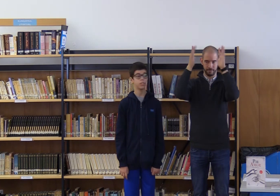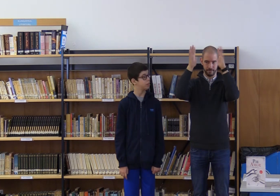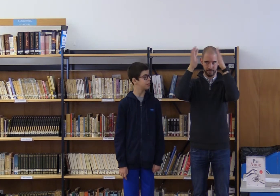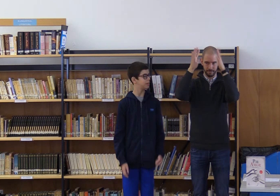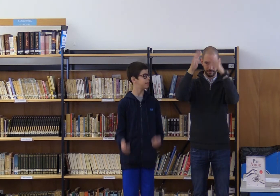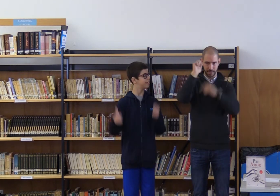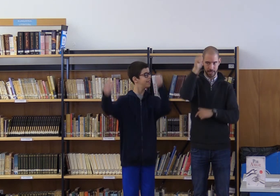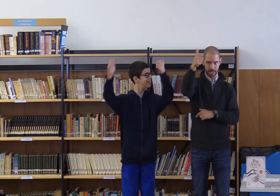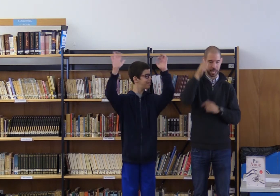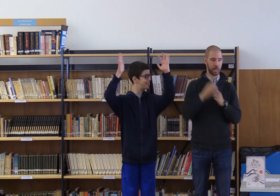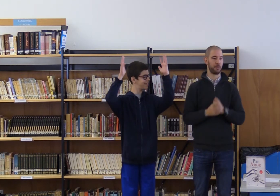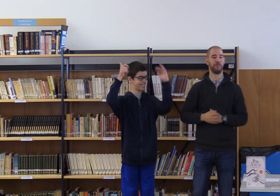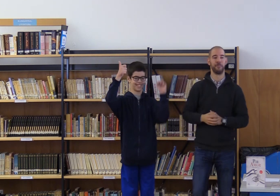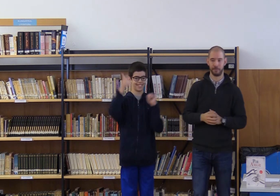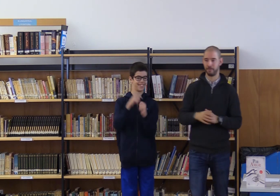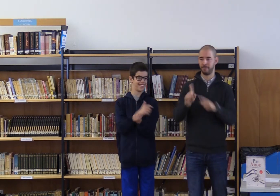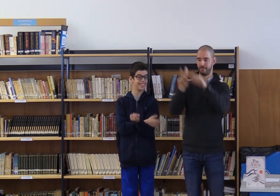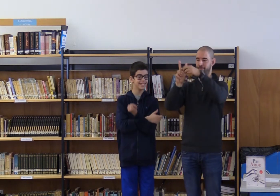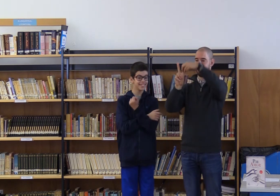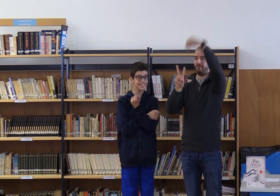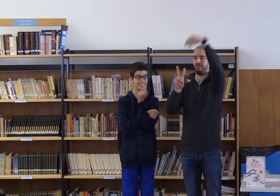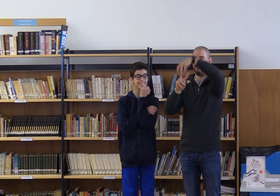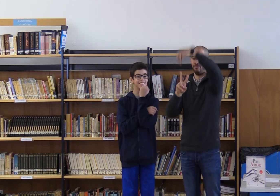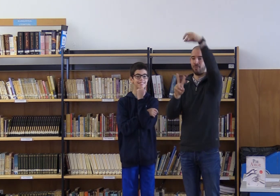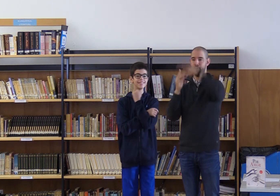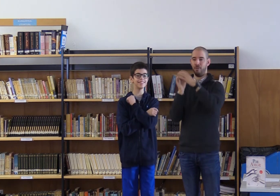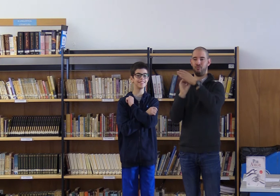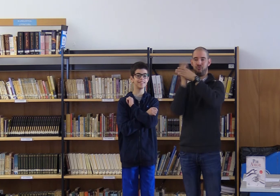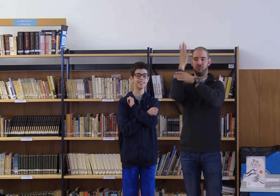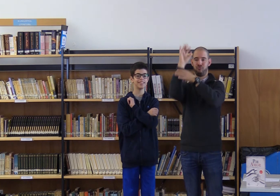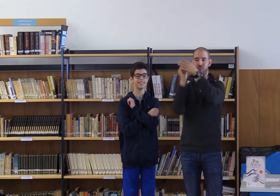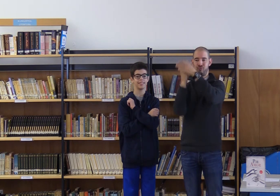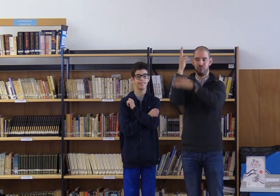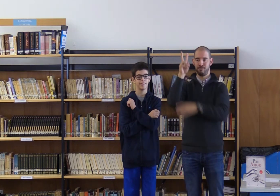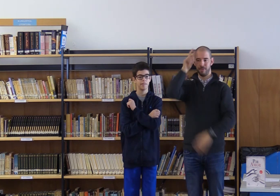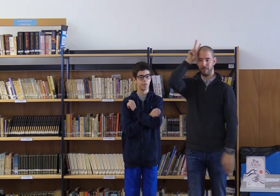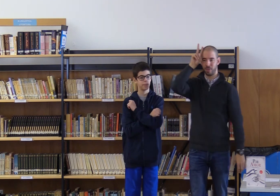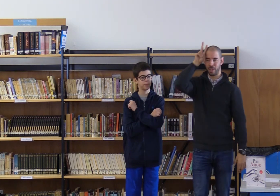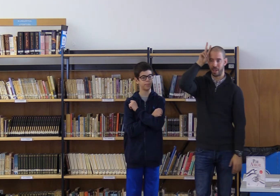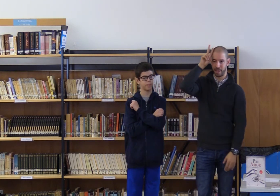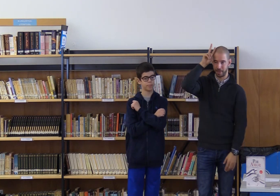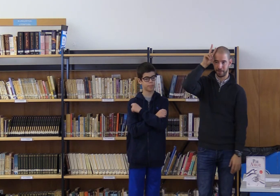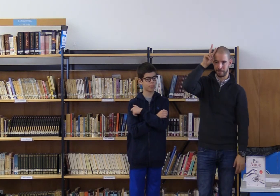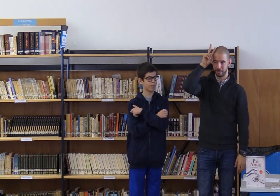Muito bem, muito bem. Está certo. São as duas chaminés da fábrica Robinson.